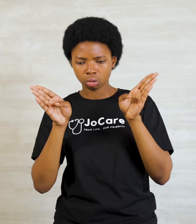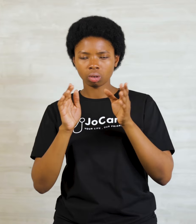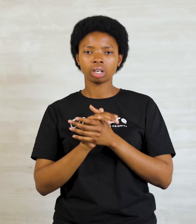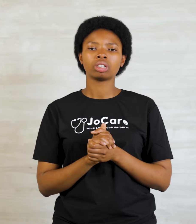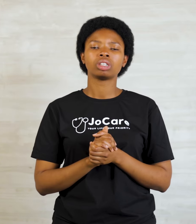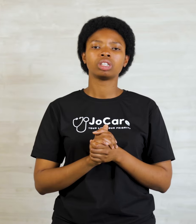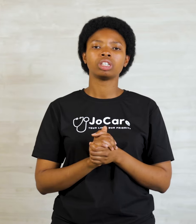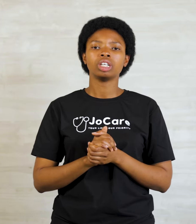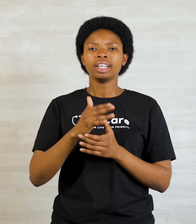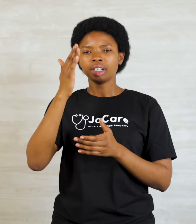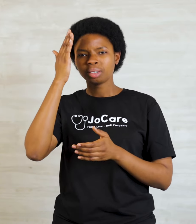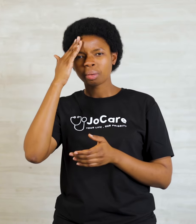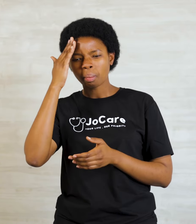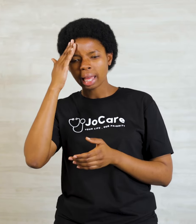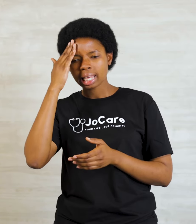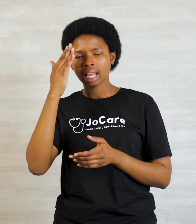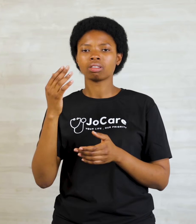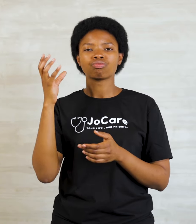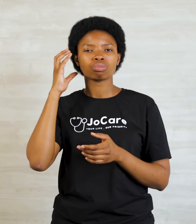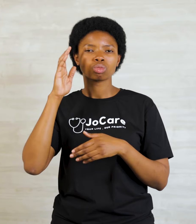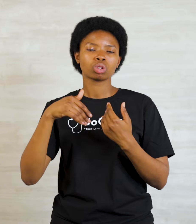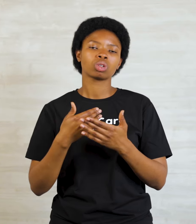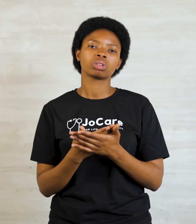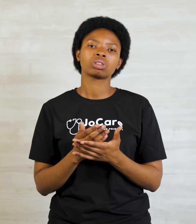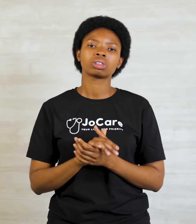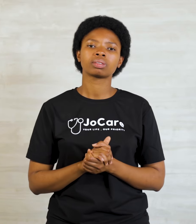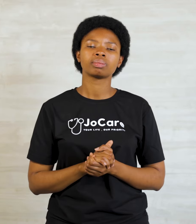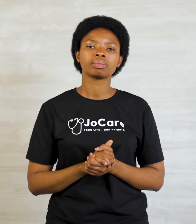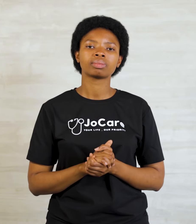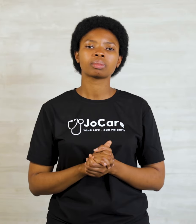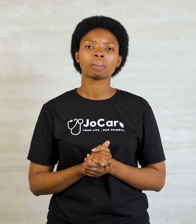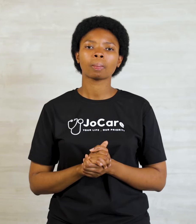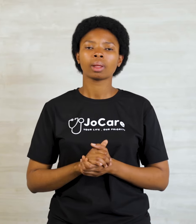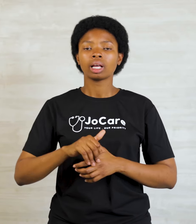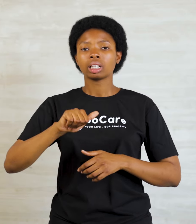ibyiza by'uburyo bujye butandukanye bwo kuboneza yego ikindi